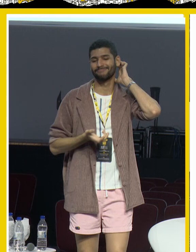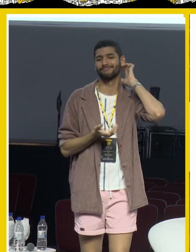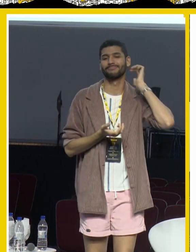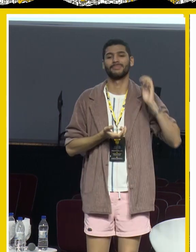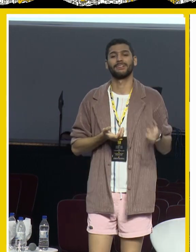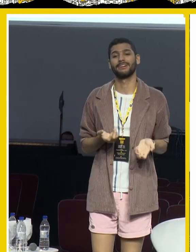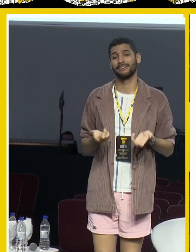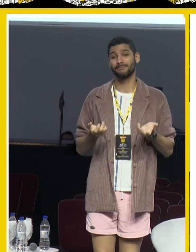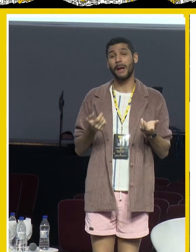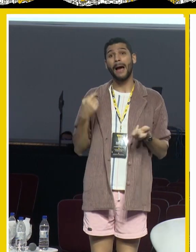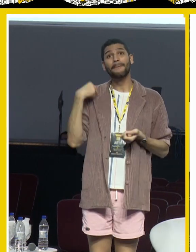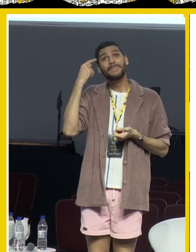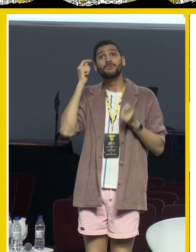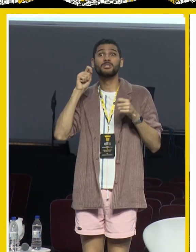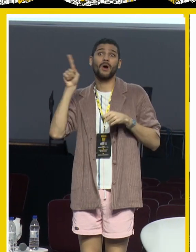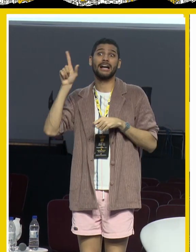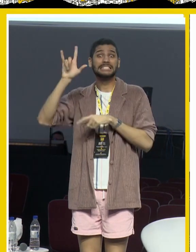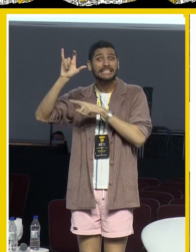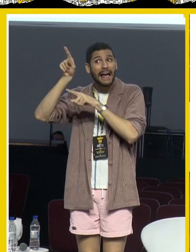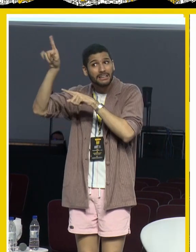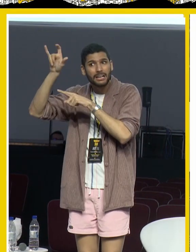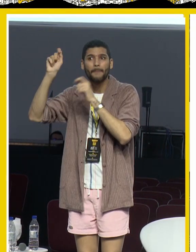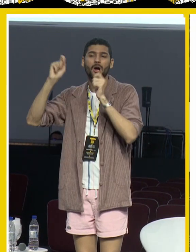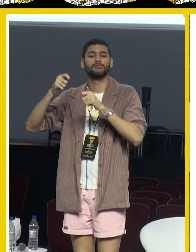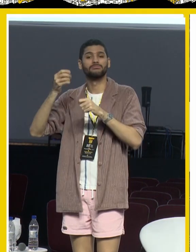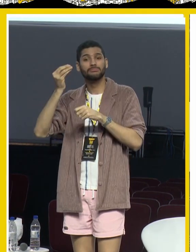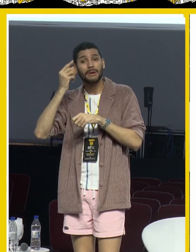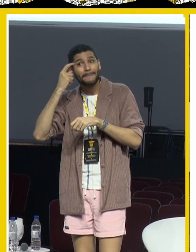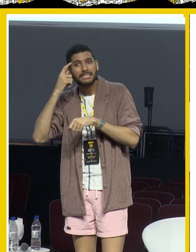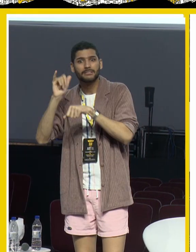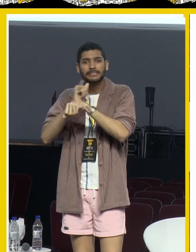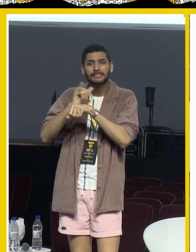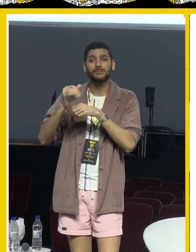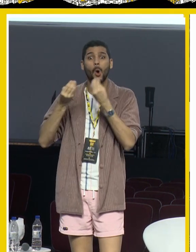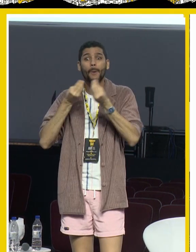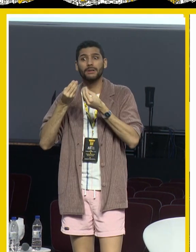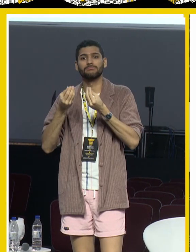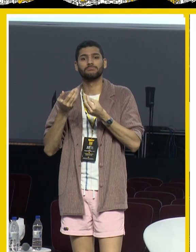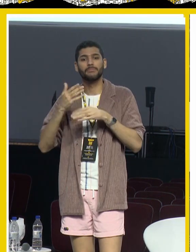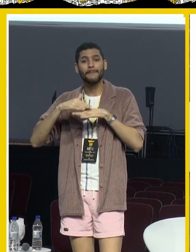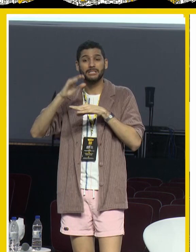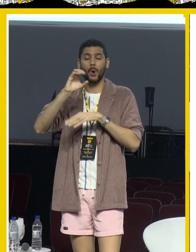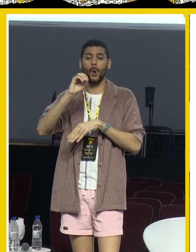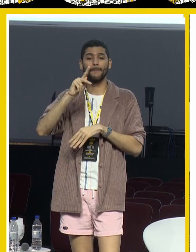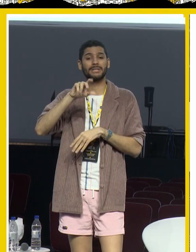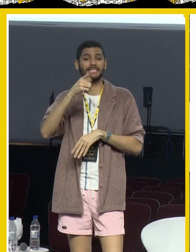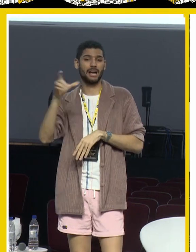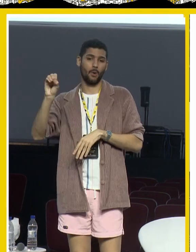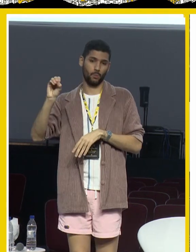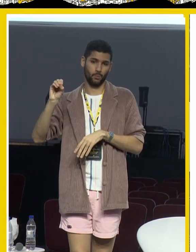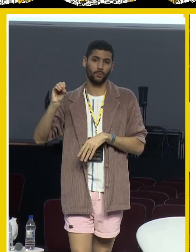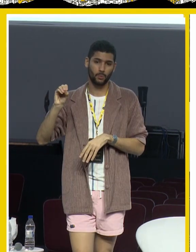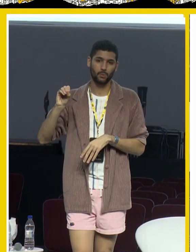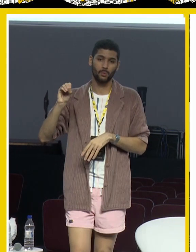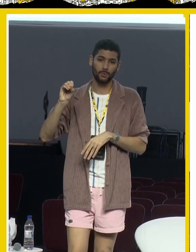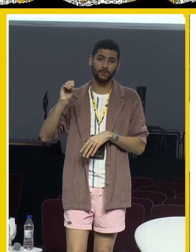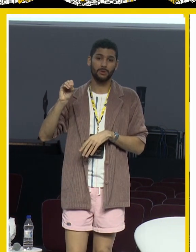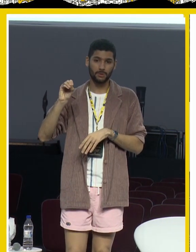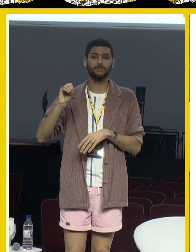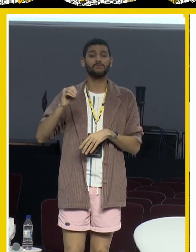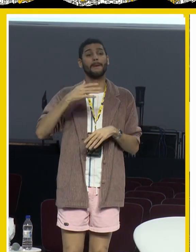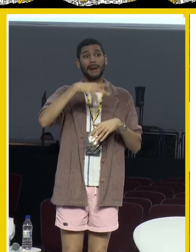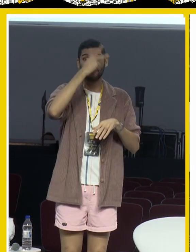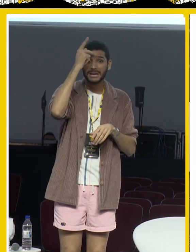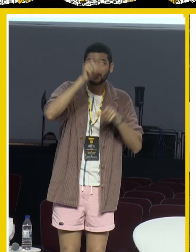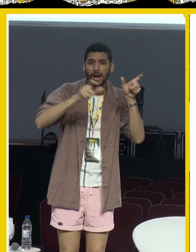então se é difícil e aí eu tô pensando em estratégias e algumas